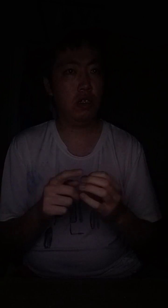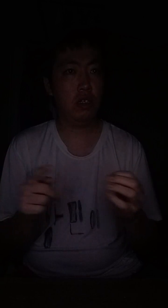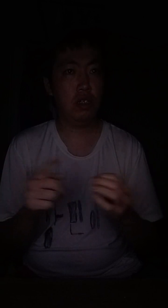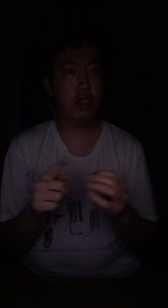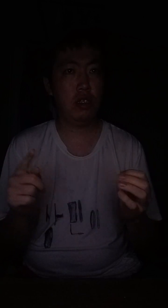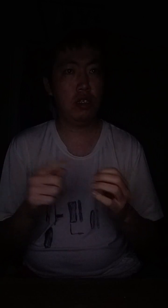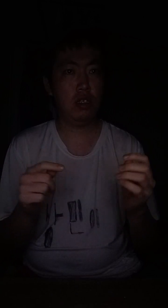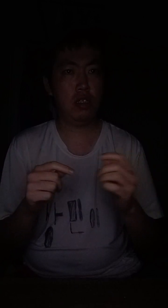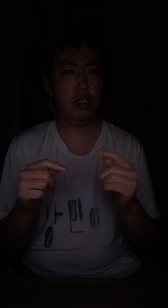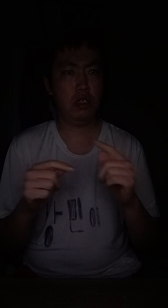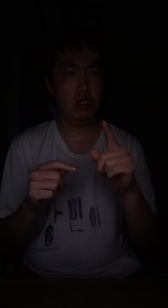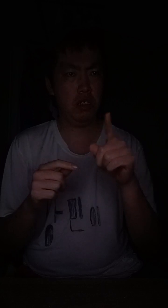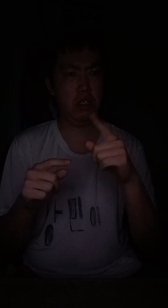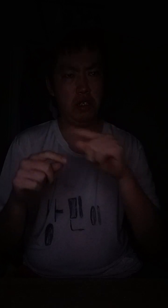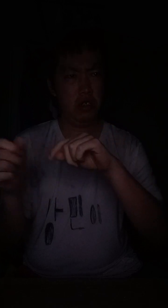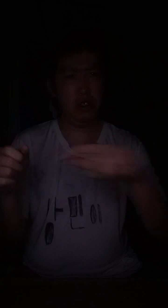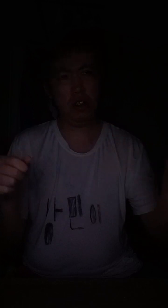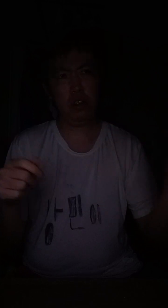잠금 장치는 아예 떨어져 나가고 없습니다.